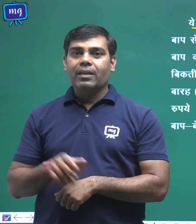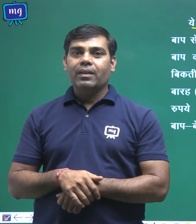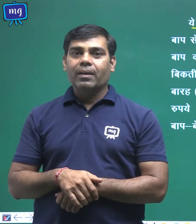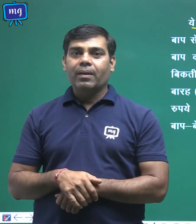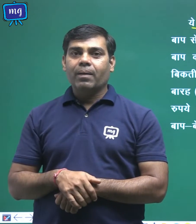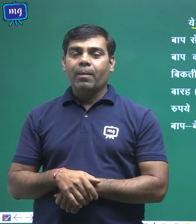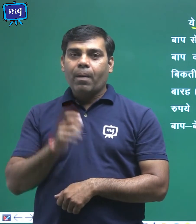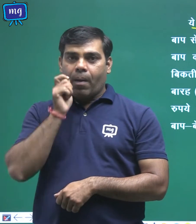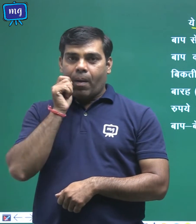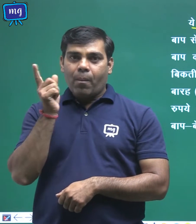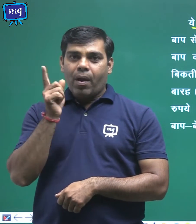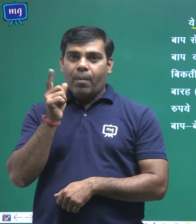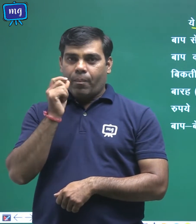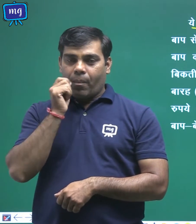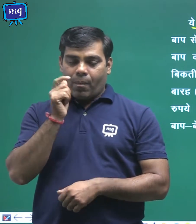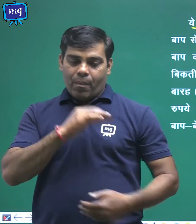बाप बेटे हैं।